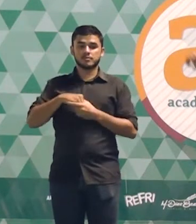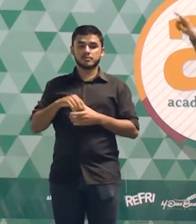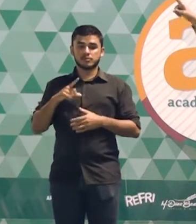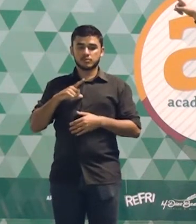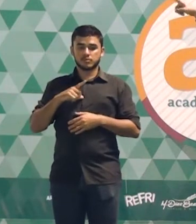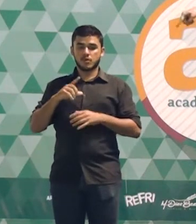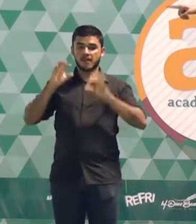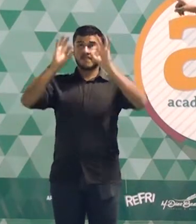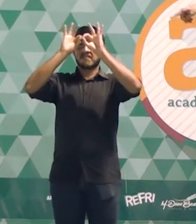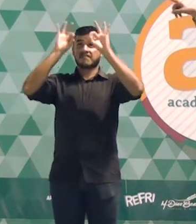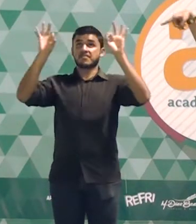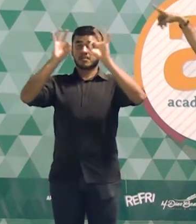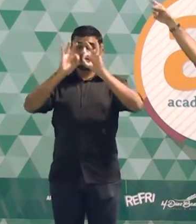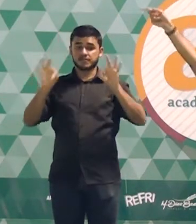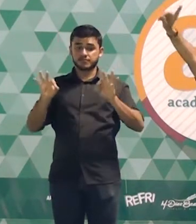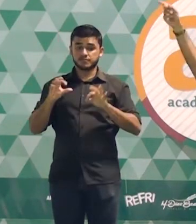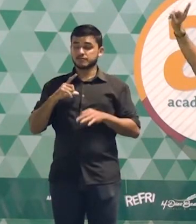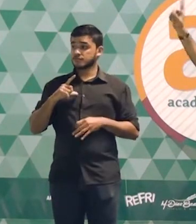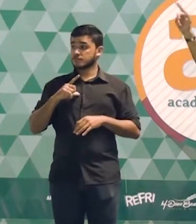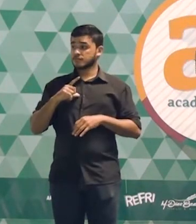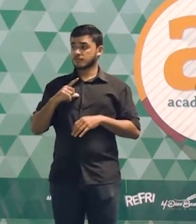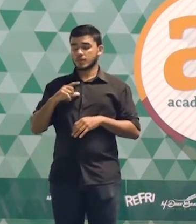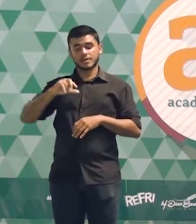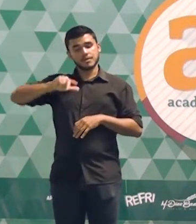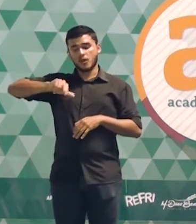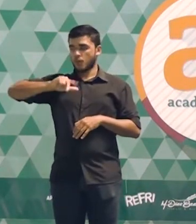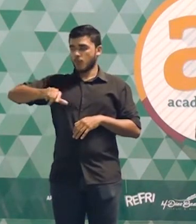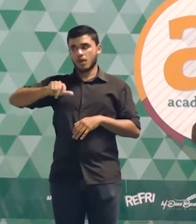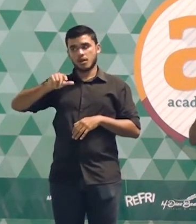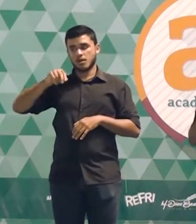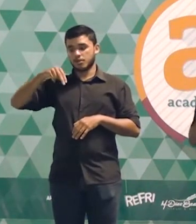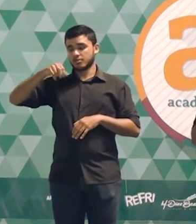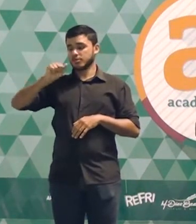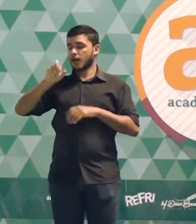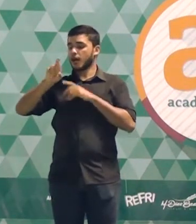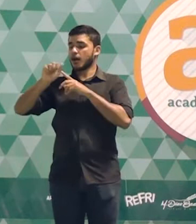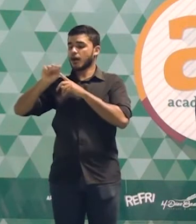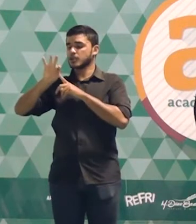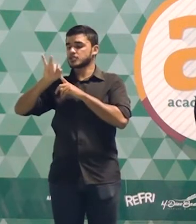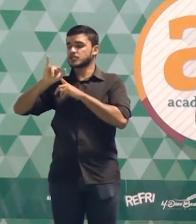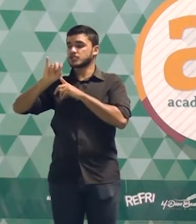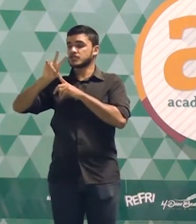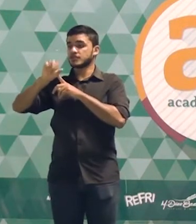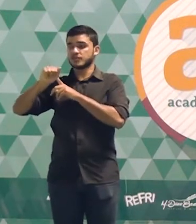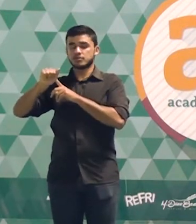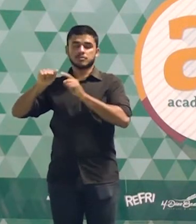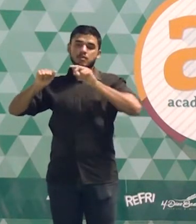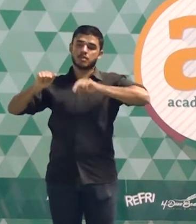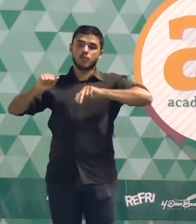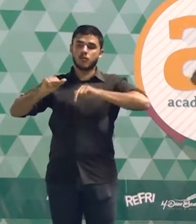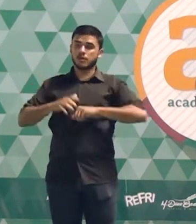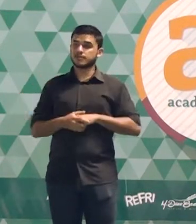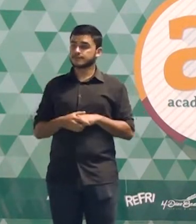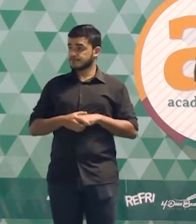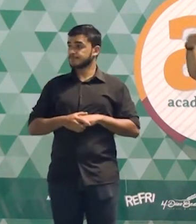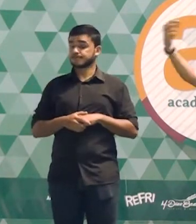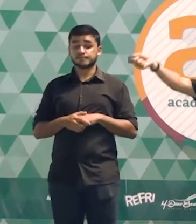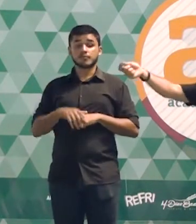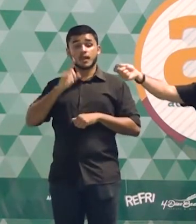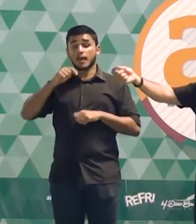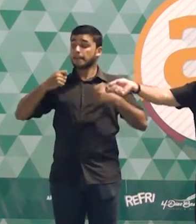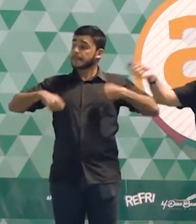frase, as duas primeiras frases não são narrativas. As duas primeiras frases têm